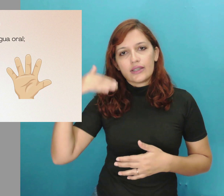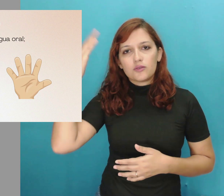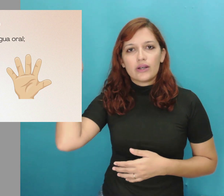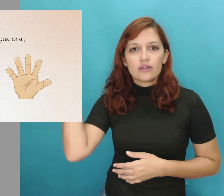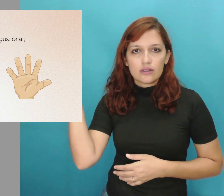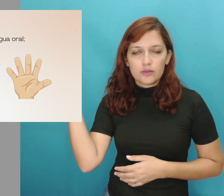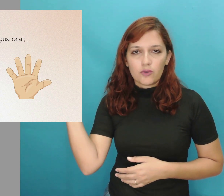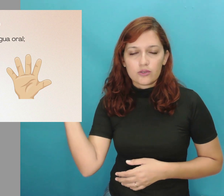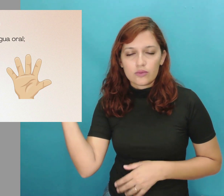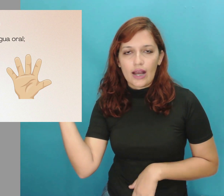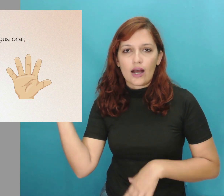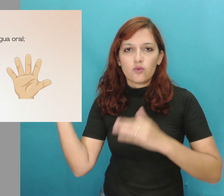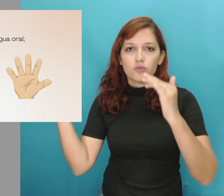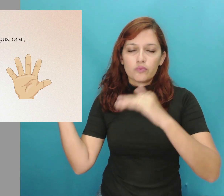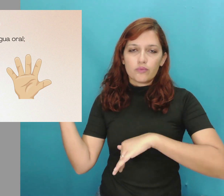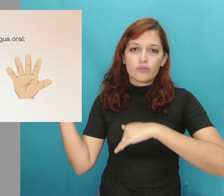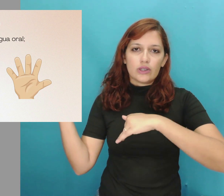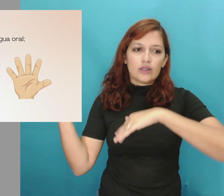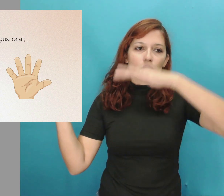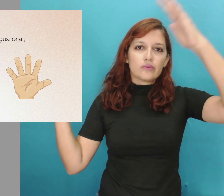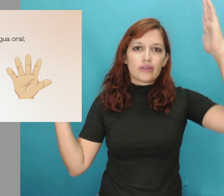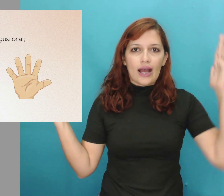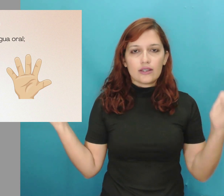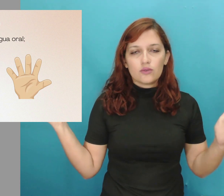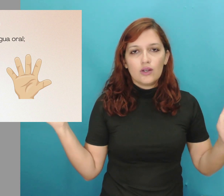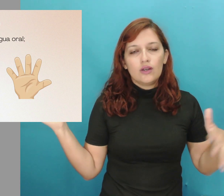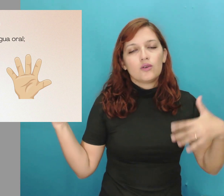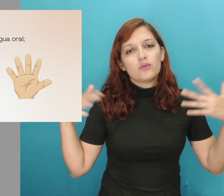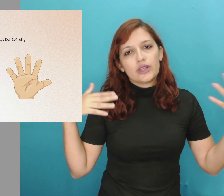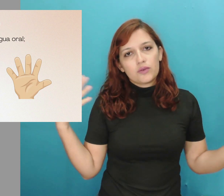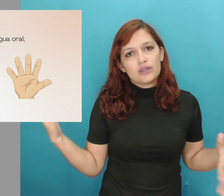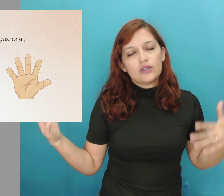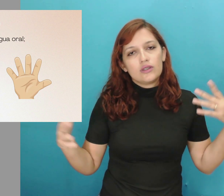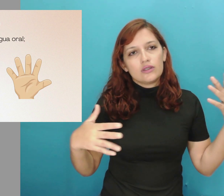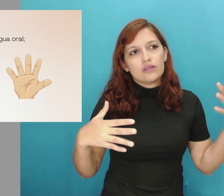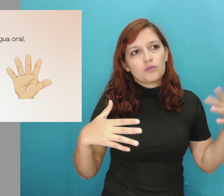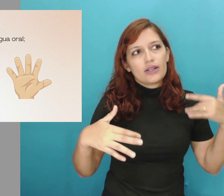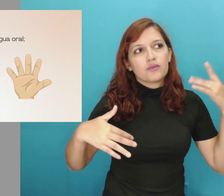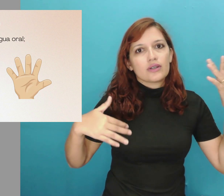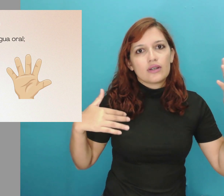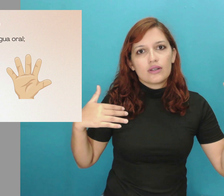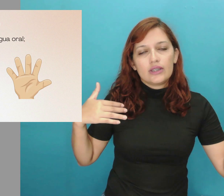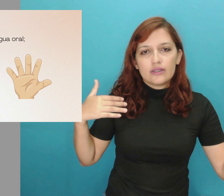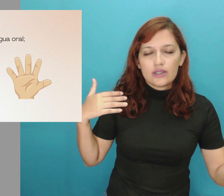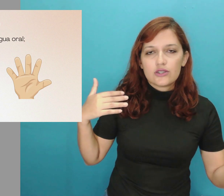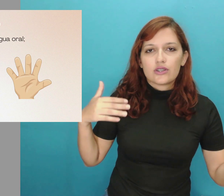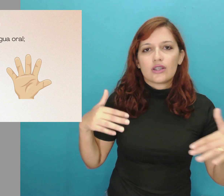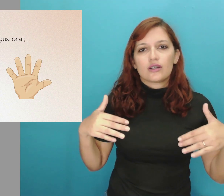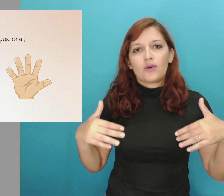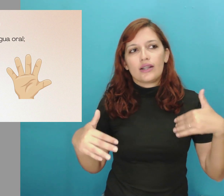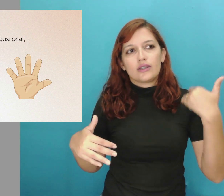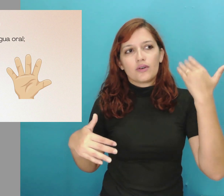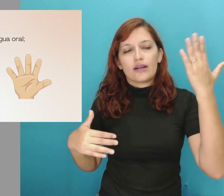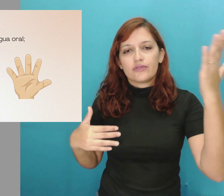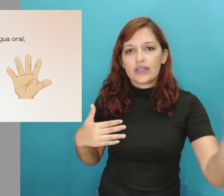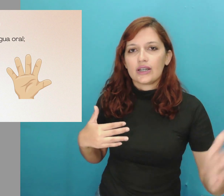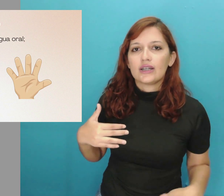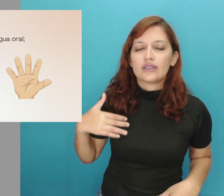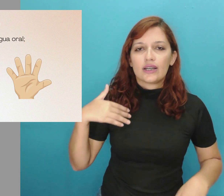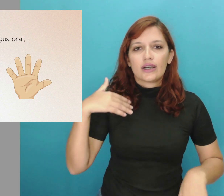língua de Portugal em contato com a língua indígena com a língua africana e